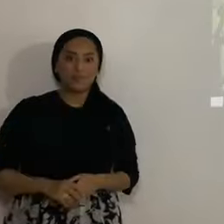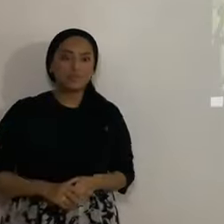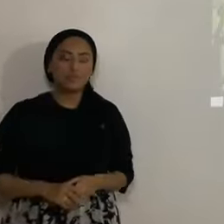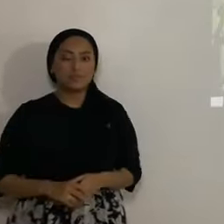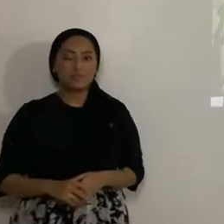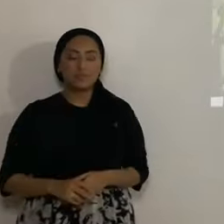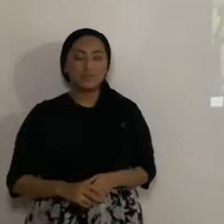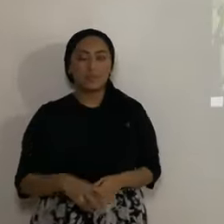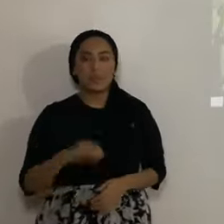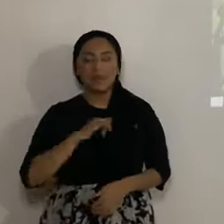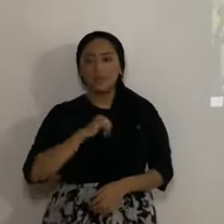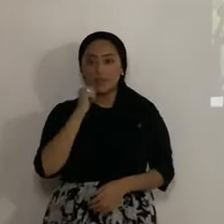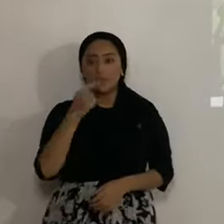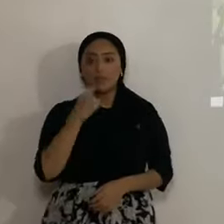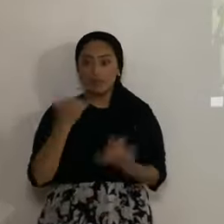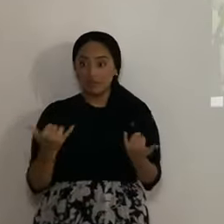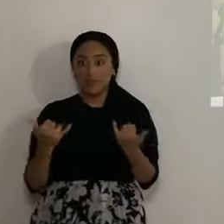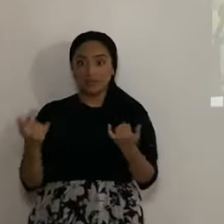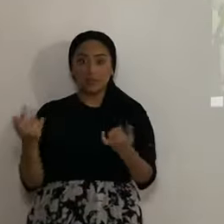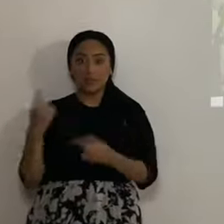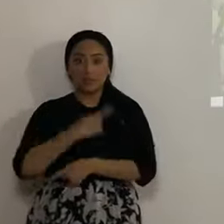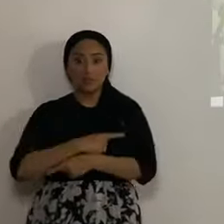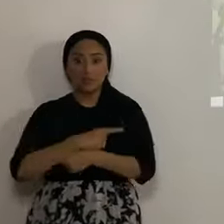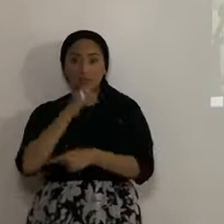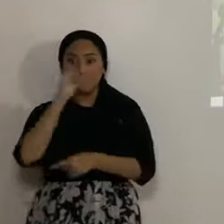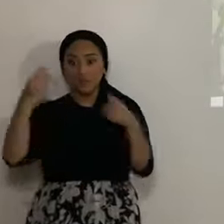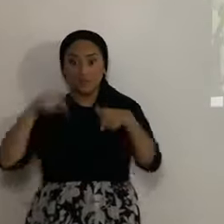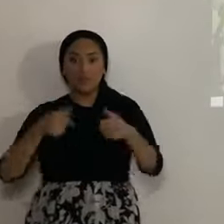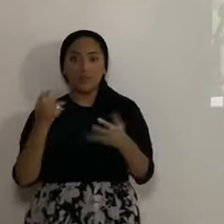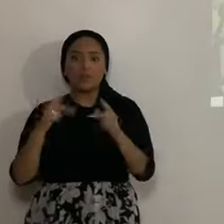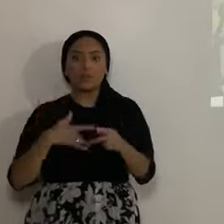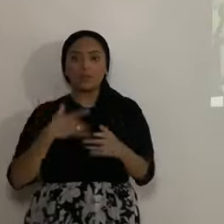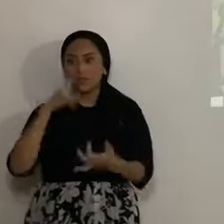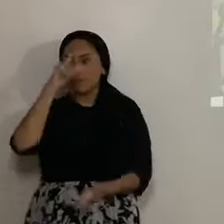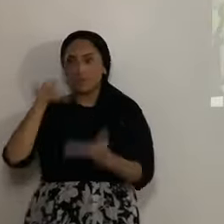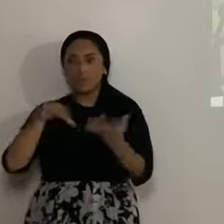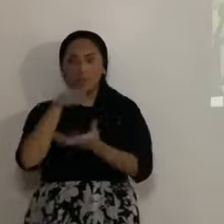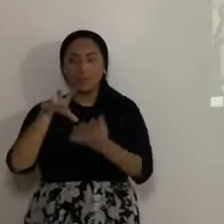no estoy diciendo que va a venir este Yon Teruá, muchos se han confundido,